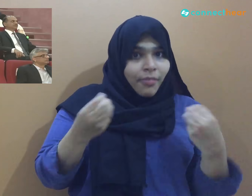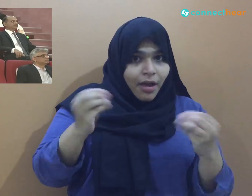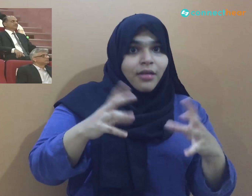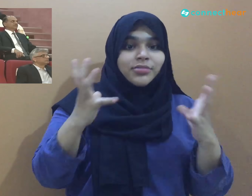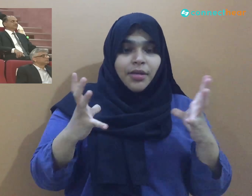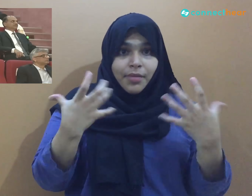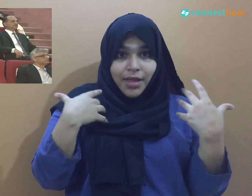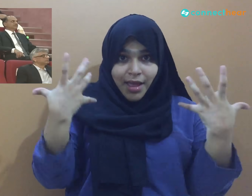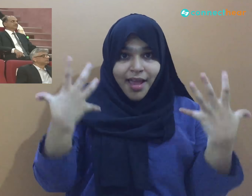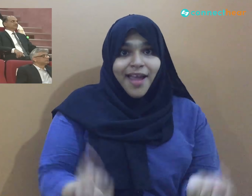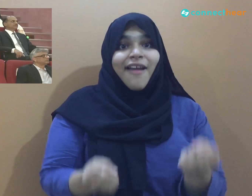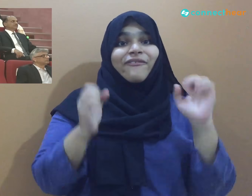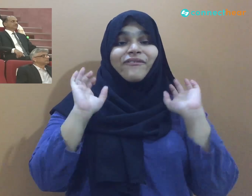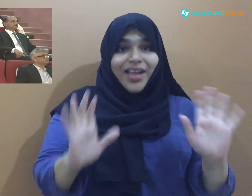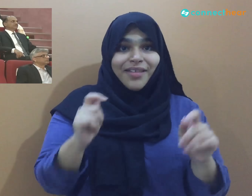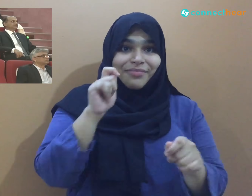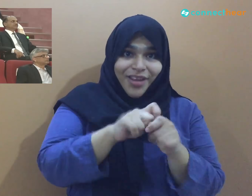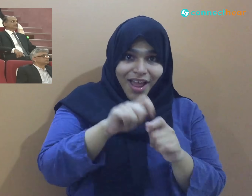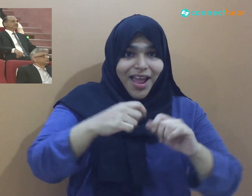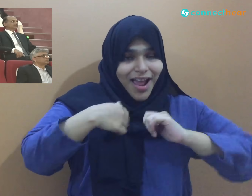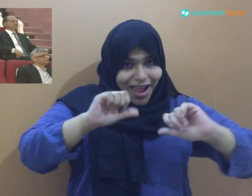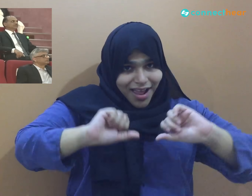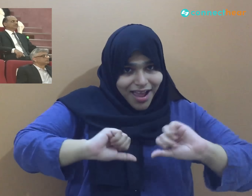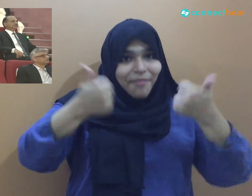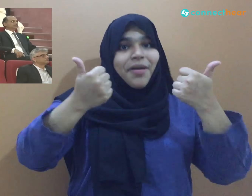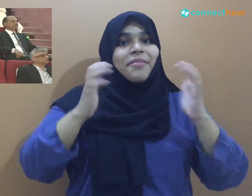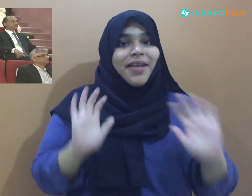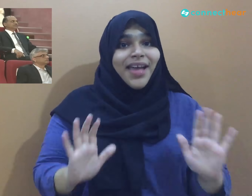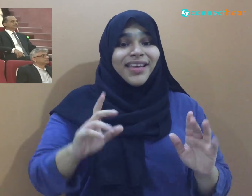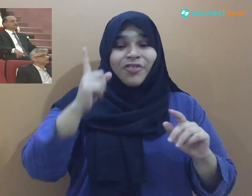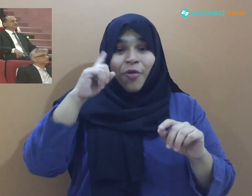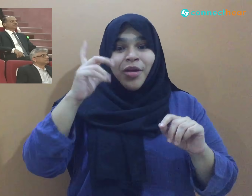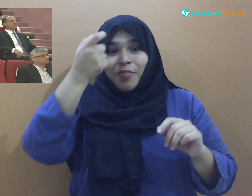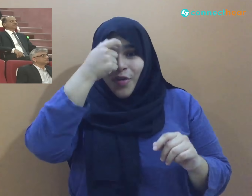وقت جو صلاحیت ہے وہ یہ ہے کہ ہم اس کو جو تمام ڈس